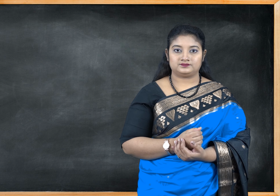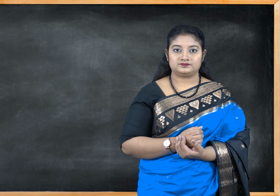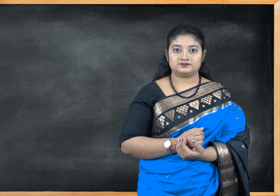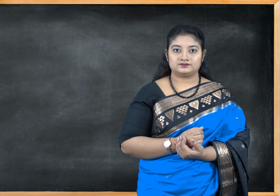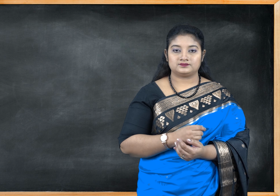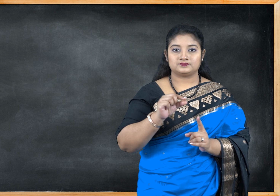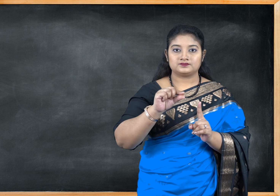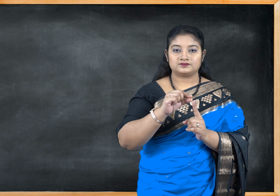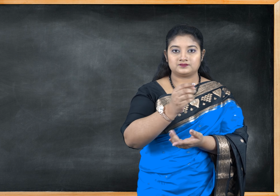পাকিস্তান,